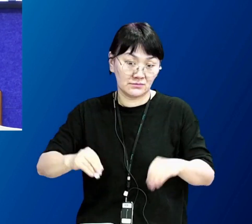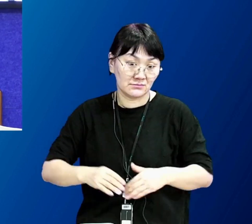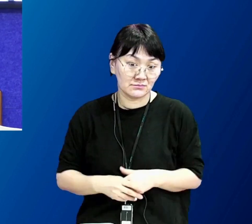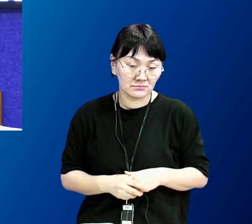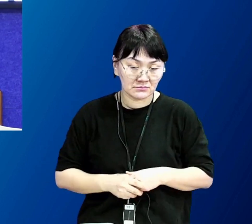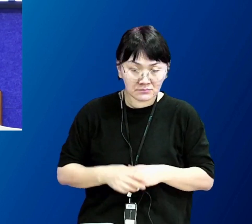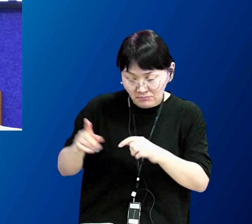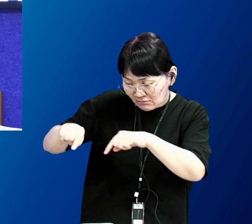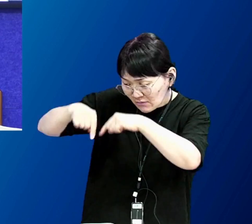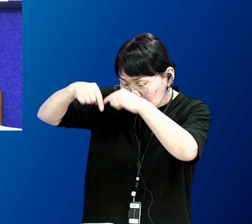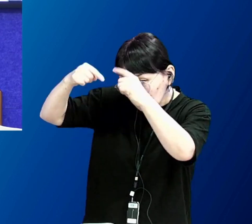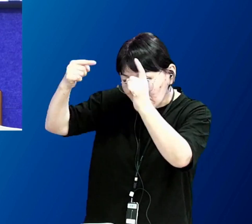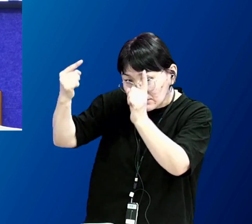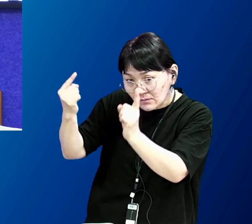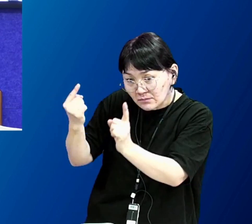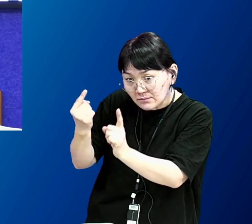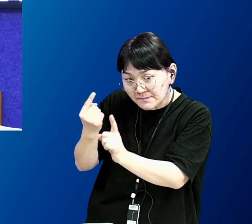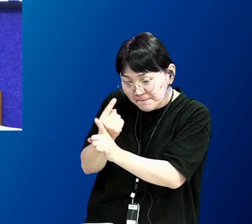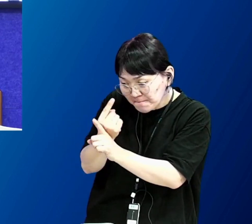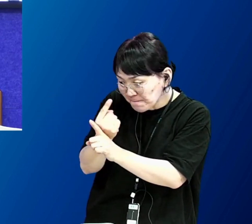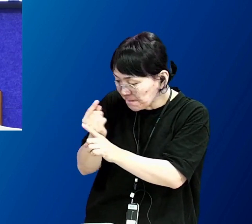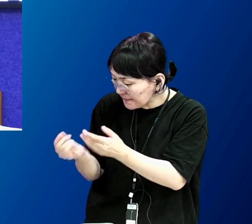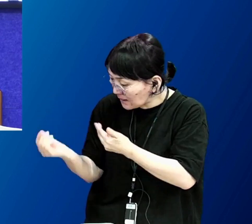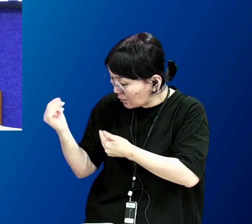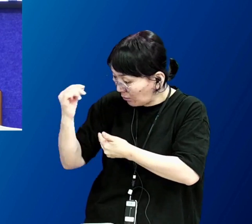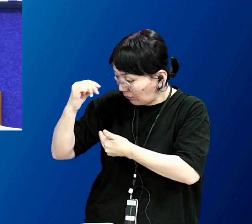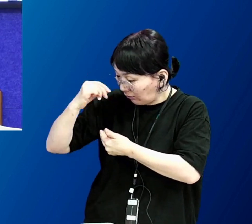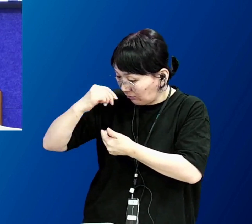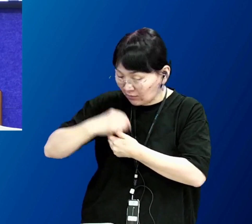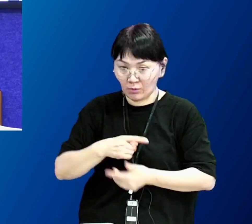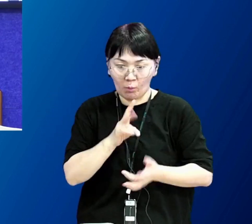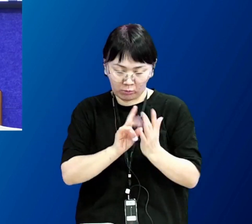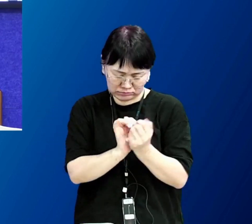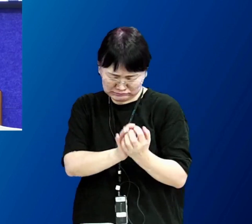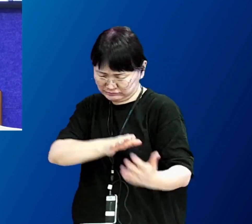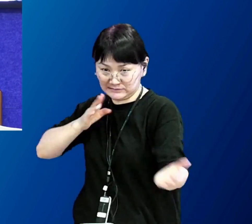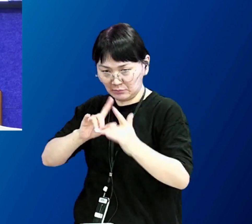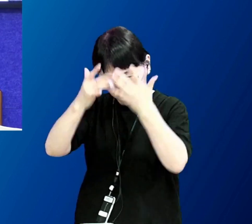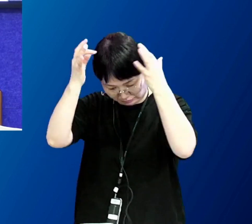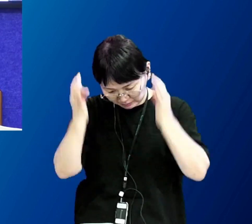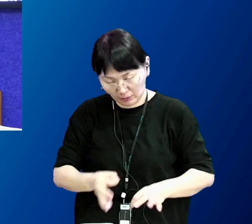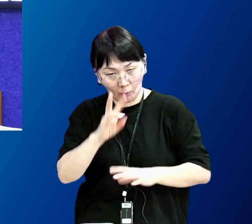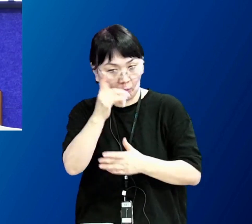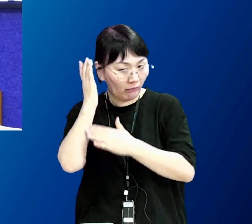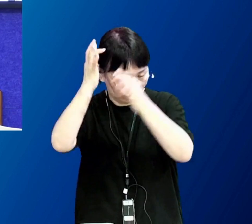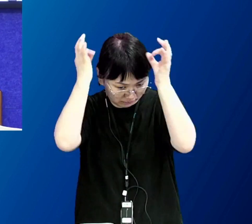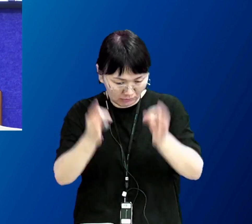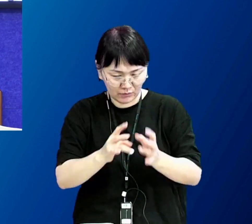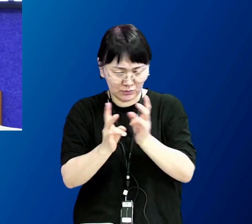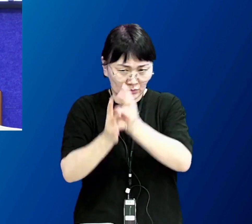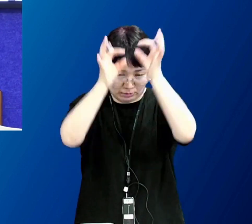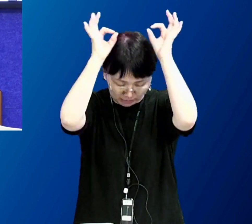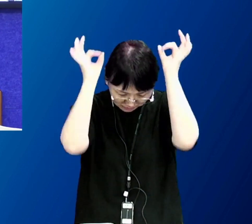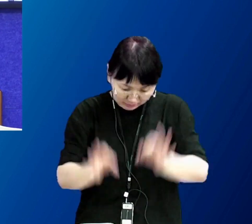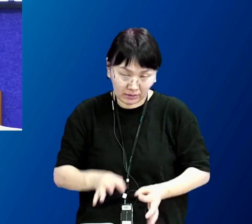Эн гим нүгэл гэдэг зүйл нь бид үхнийг бурхны үгнээс библиэс холдуулдаг. Нөхрөлөөс